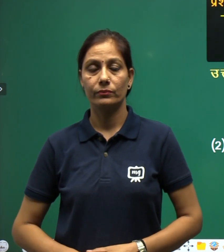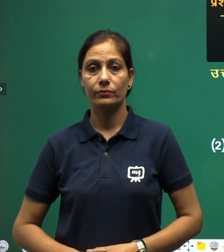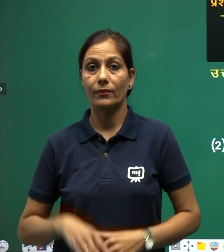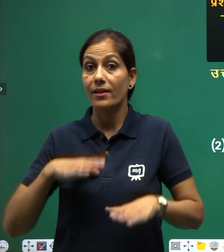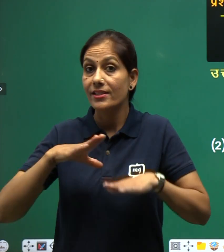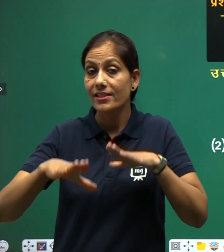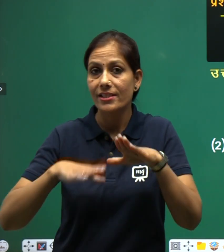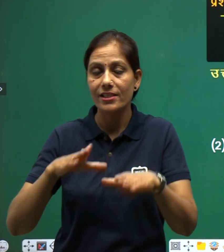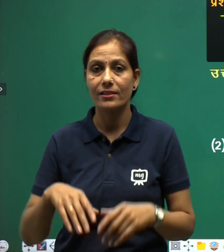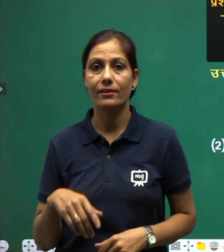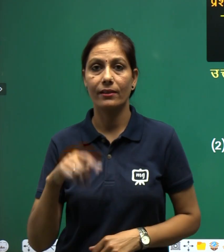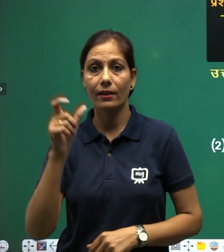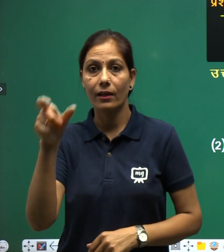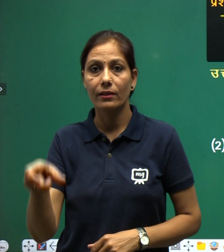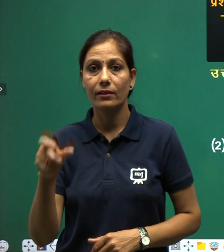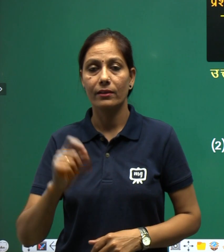चार्ली चैपलिन के